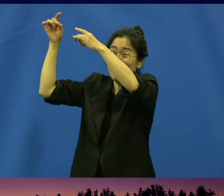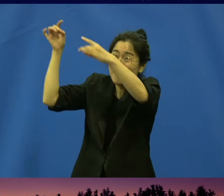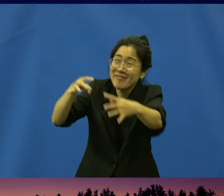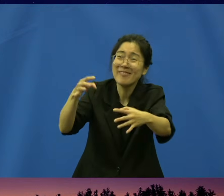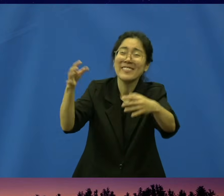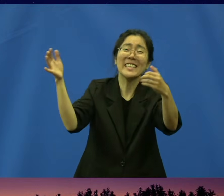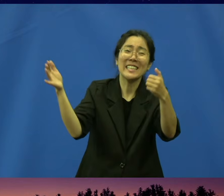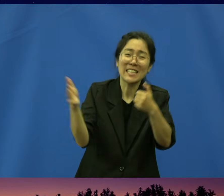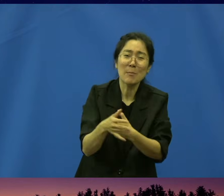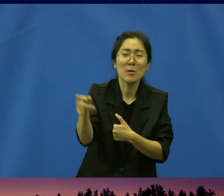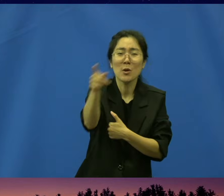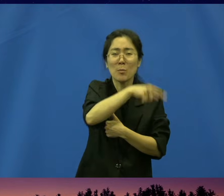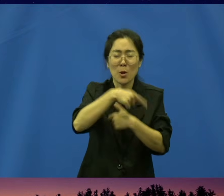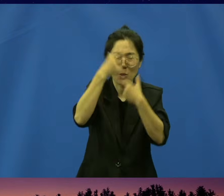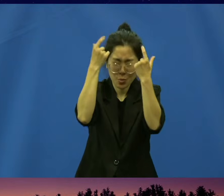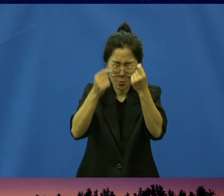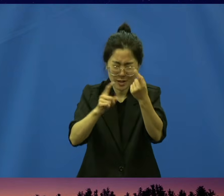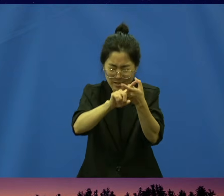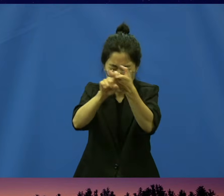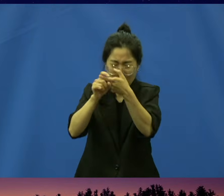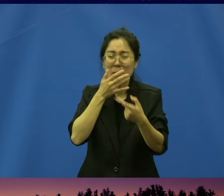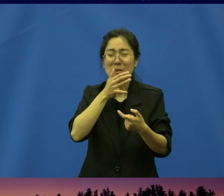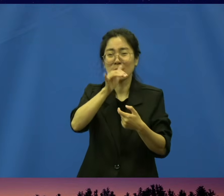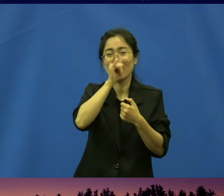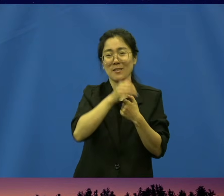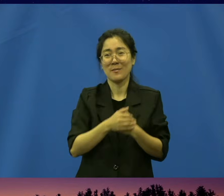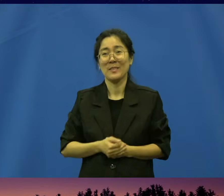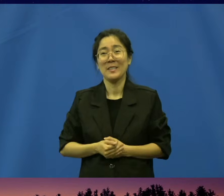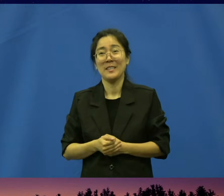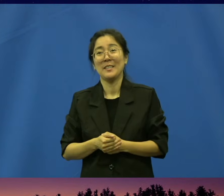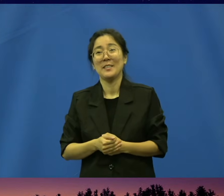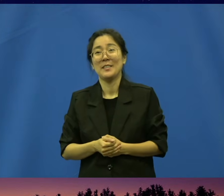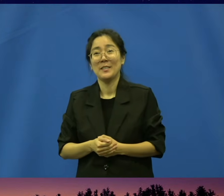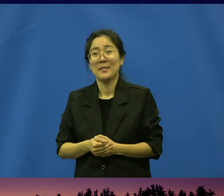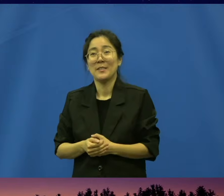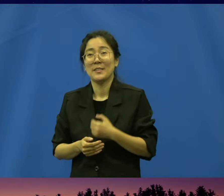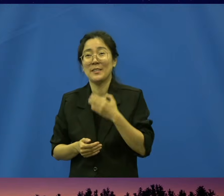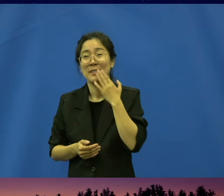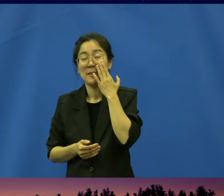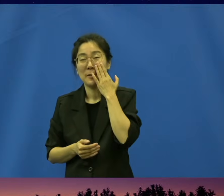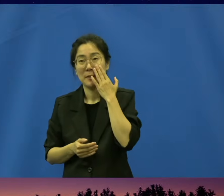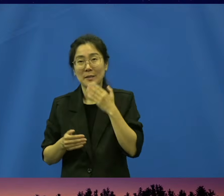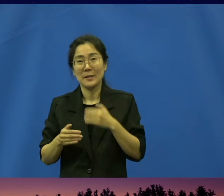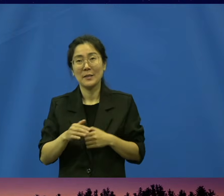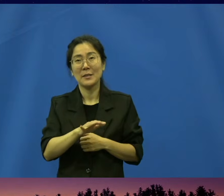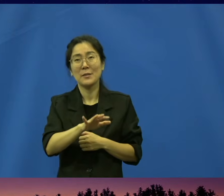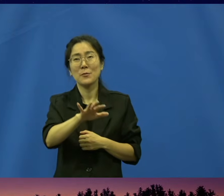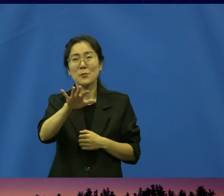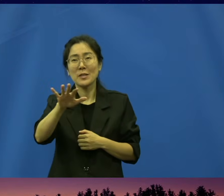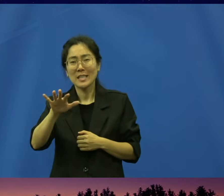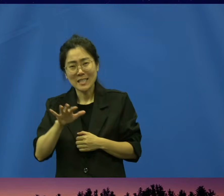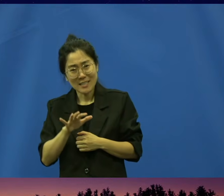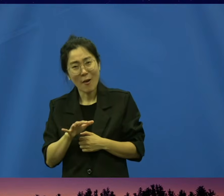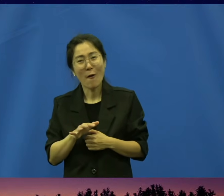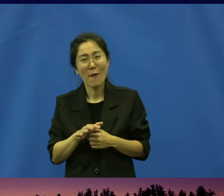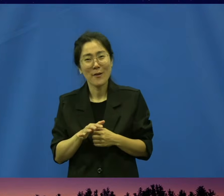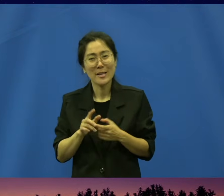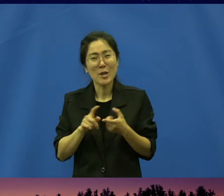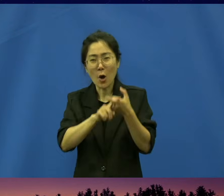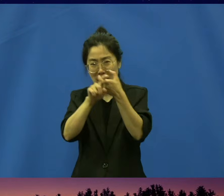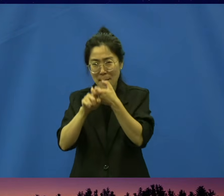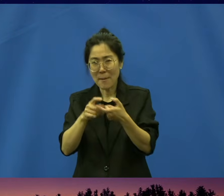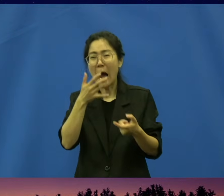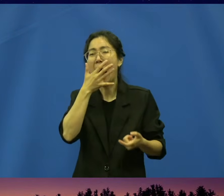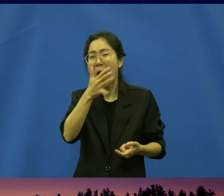사명도 있습니다. 그 일을 해나가려면 우리는 다 마음을 모아서 하고 이런 일들이 가능하다는 것을 얘기하는